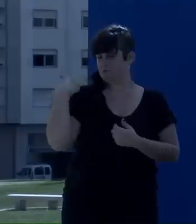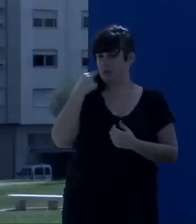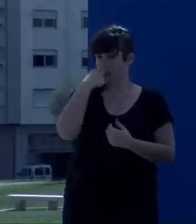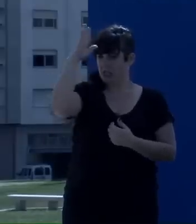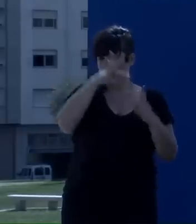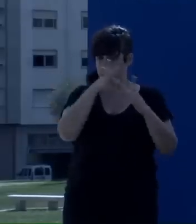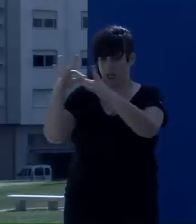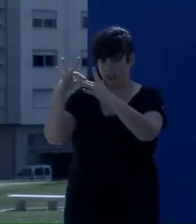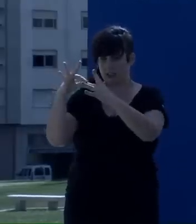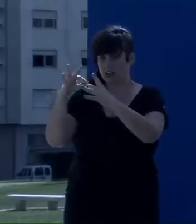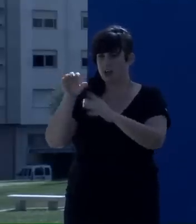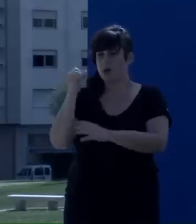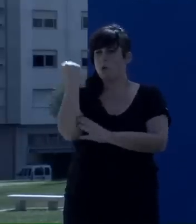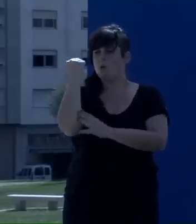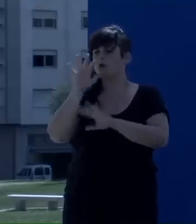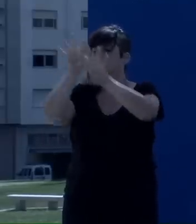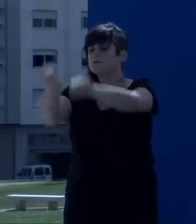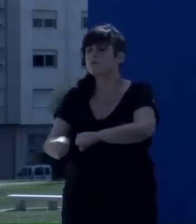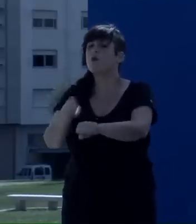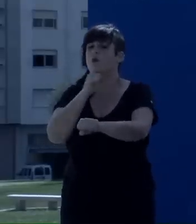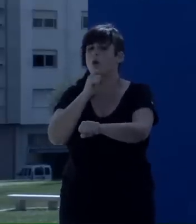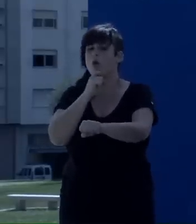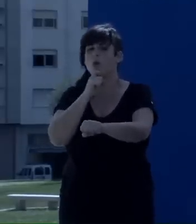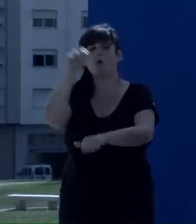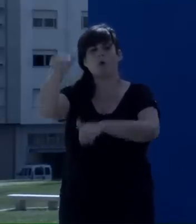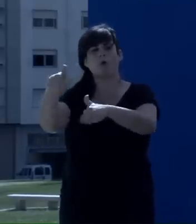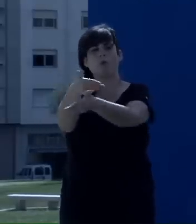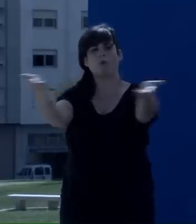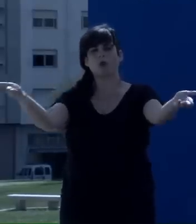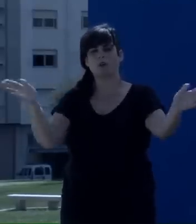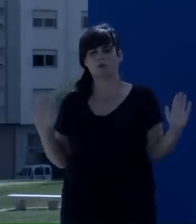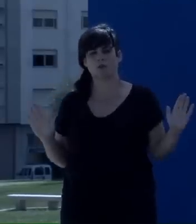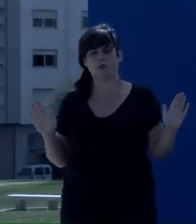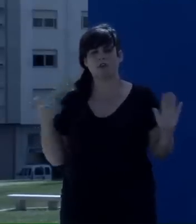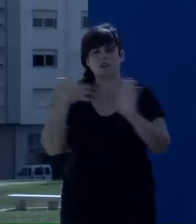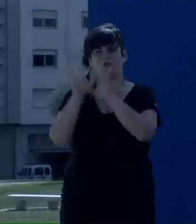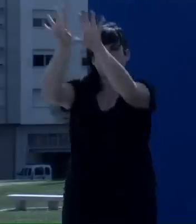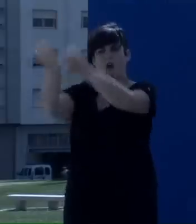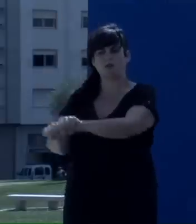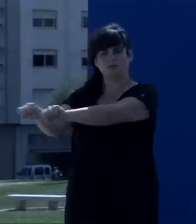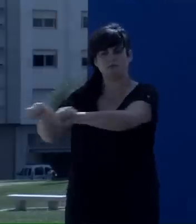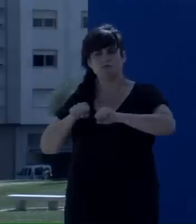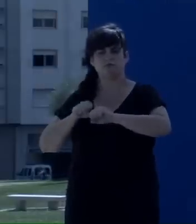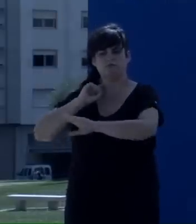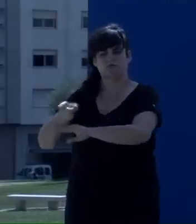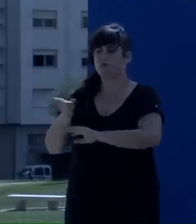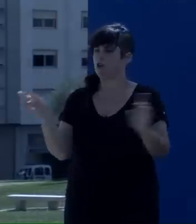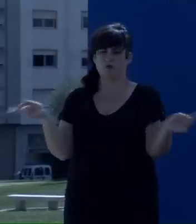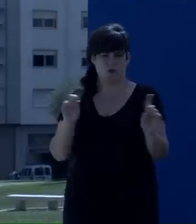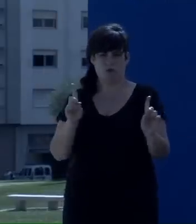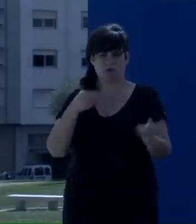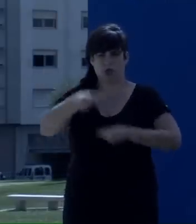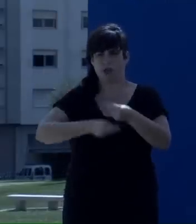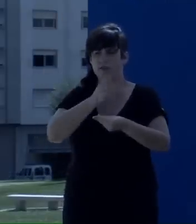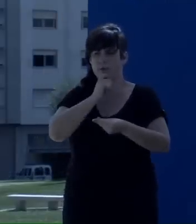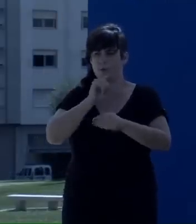Chegaron ao poder por sufragio universal. Non foi un golpe de Estado. Foi a demagoxia,